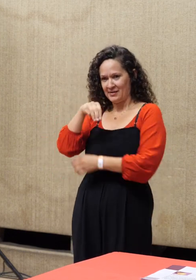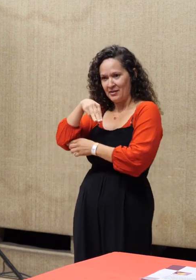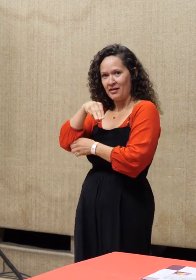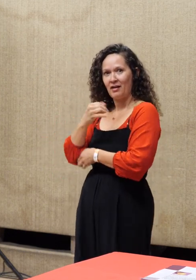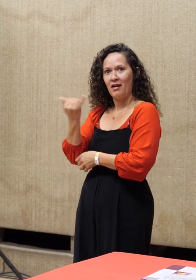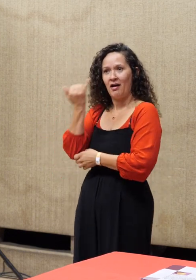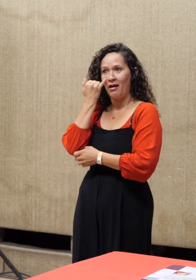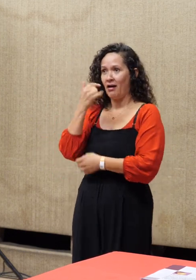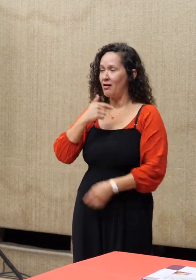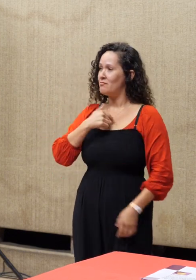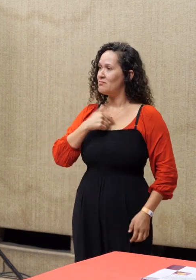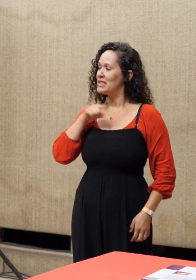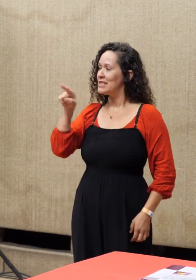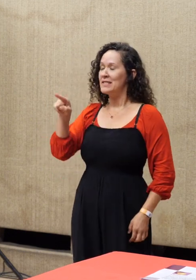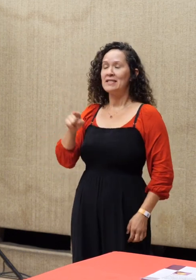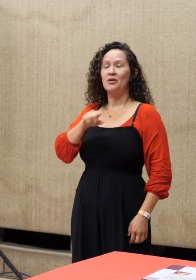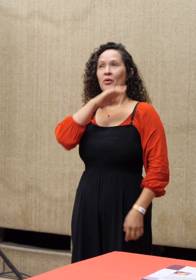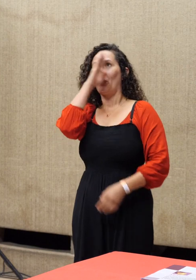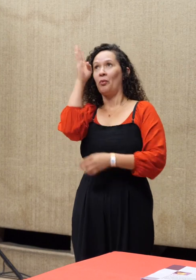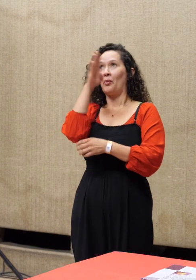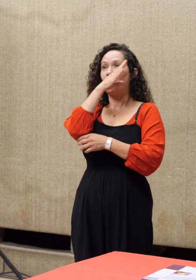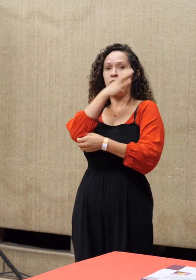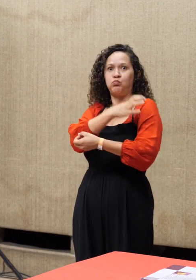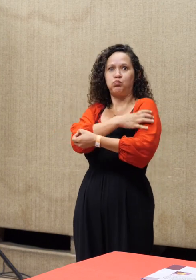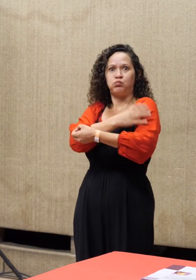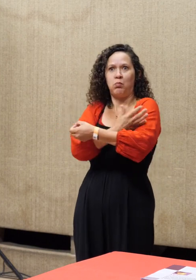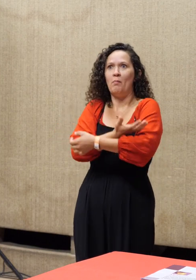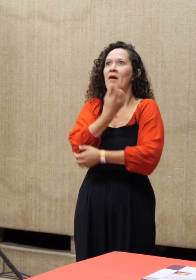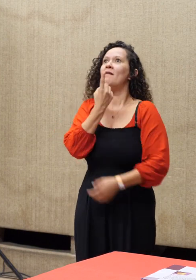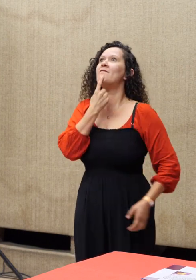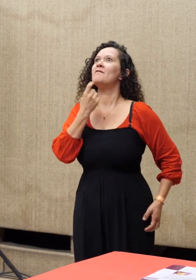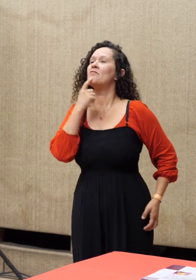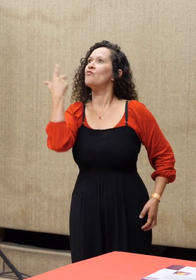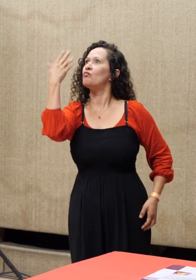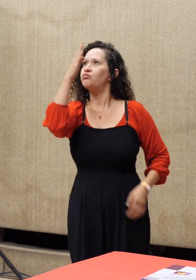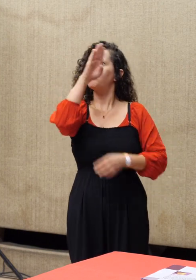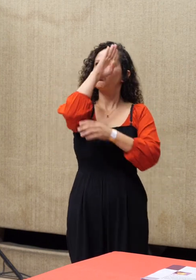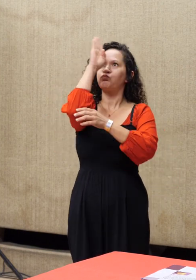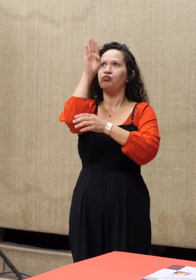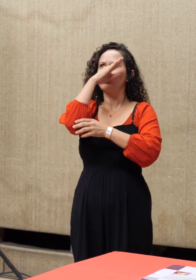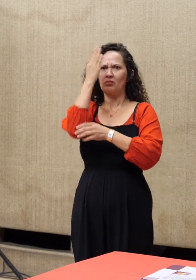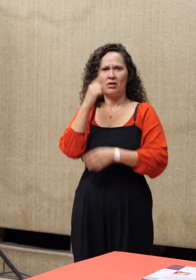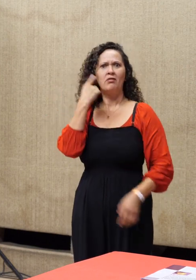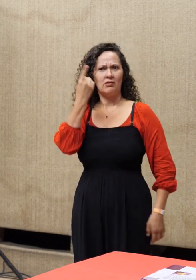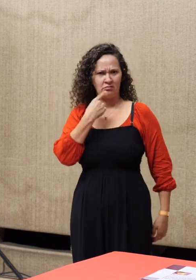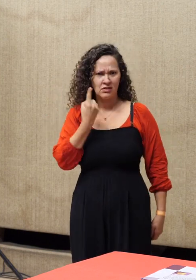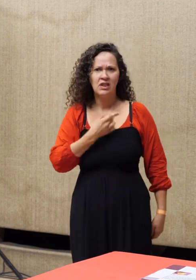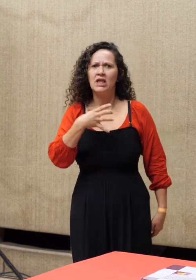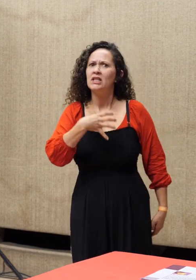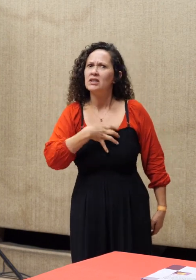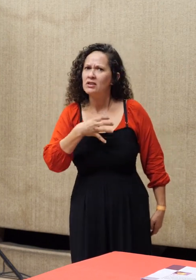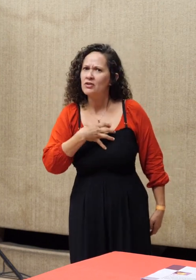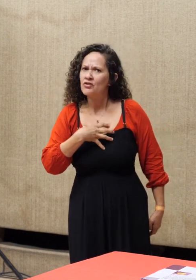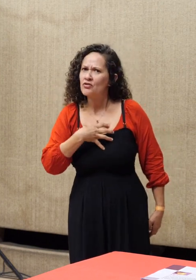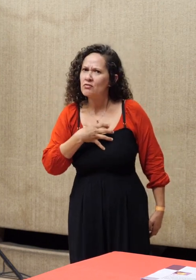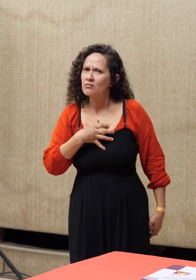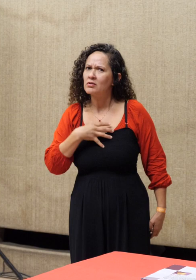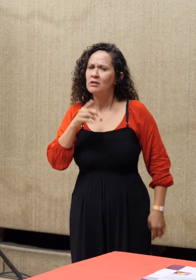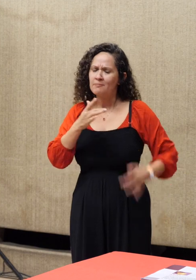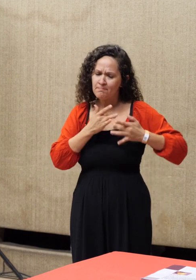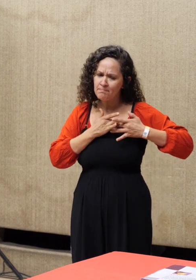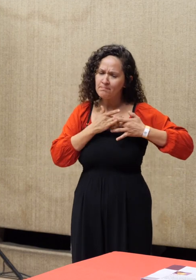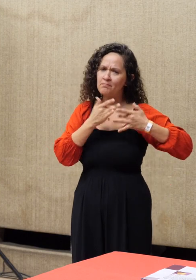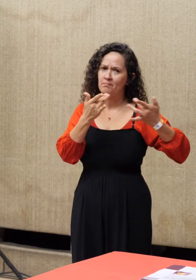O deputado Raymond me falou que ele passou mal, a pressão subiu, ele ficou vermelho, ele saiu, inclusive, o deputado Raymond. Quero aqui me solidarizar, que